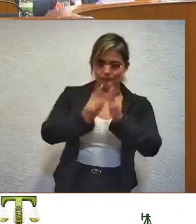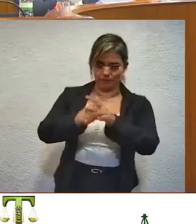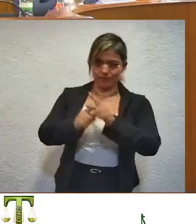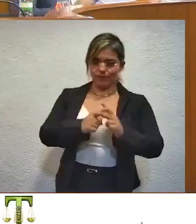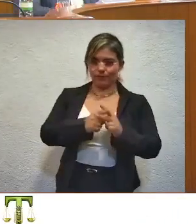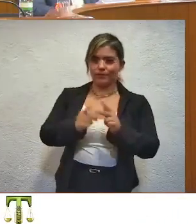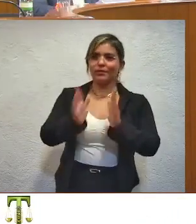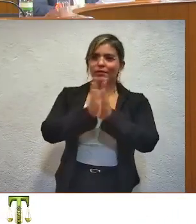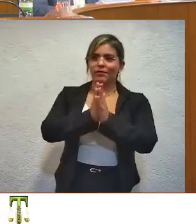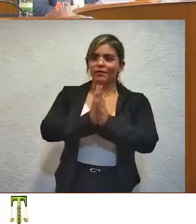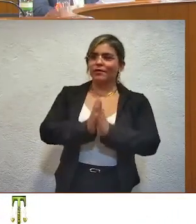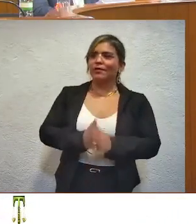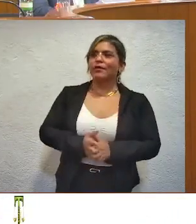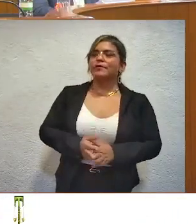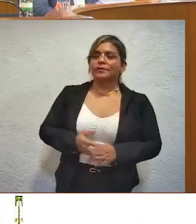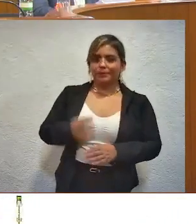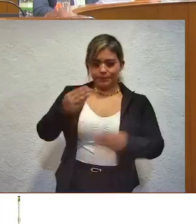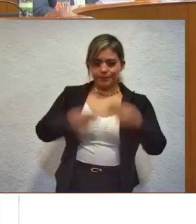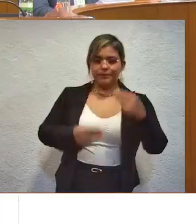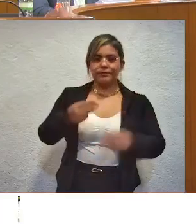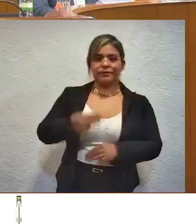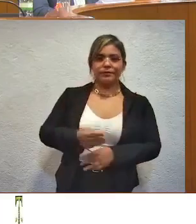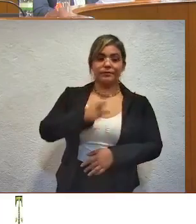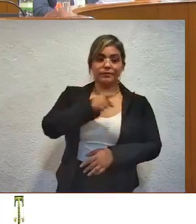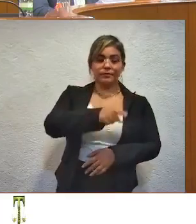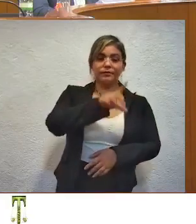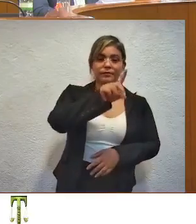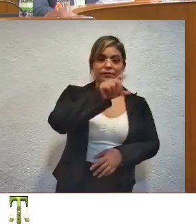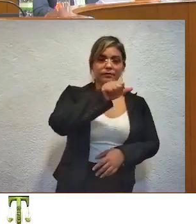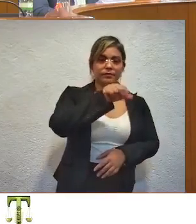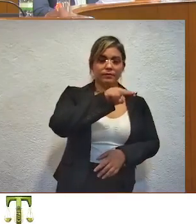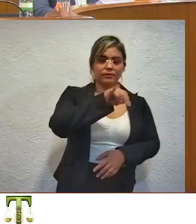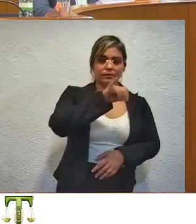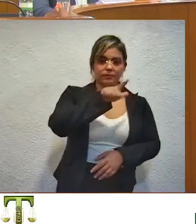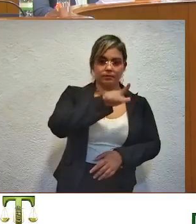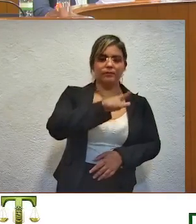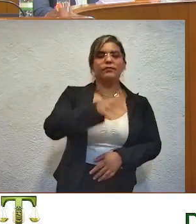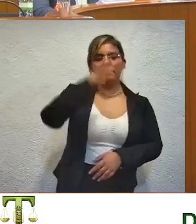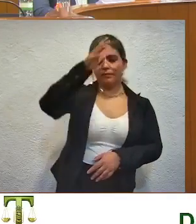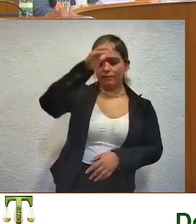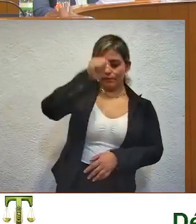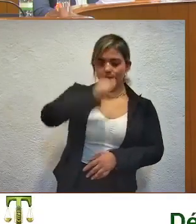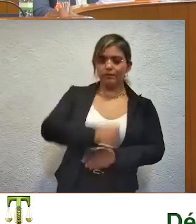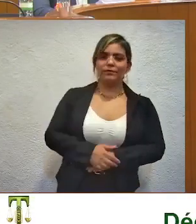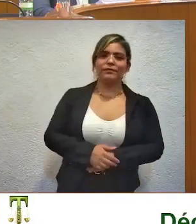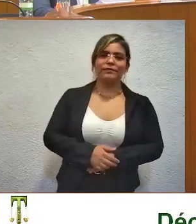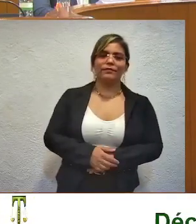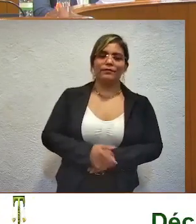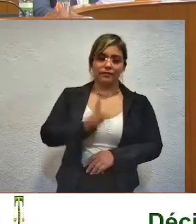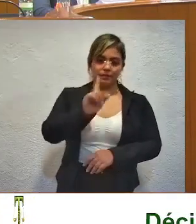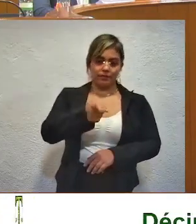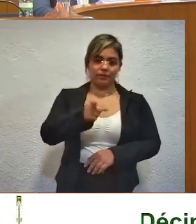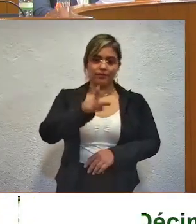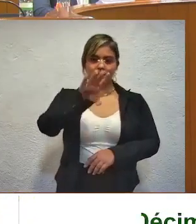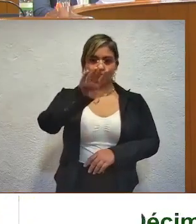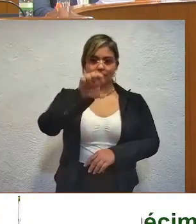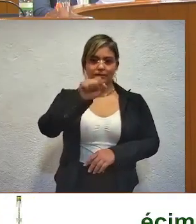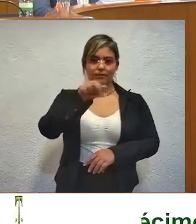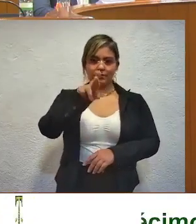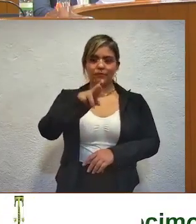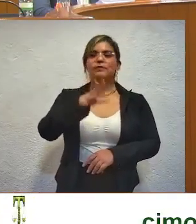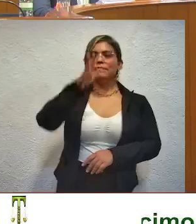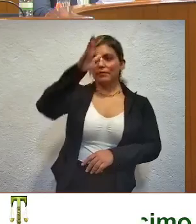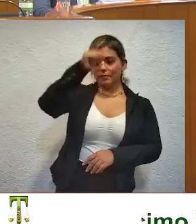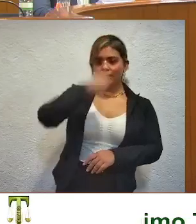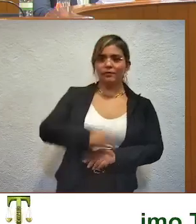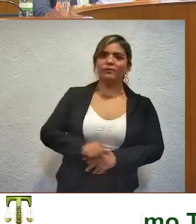Con su autorización, magistrada presidenta, magistrado ponente Daniel Preciado Temiquel, A favor de los proyectos. magistrado César Salgado Alpizar,